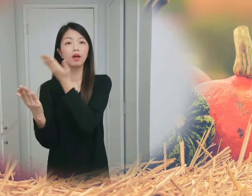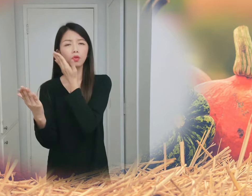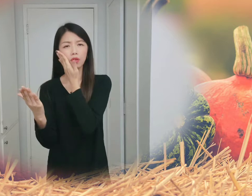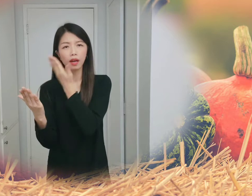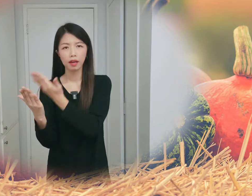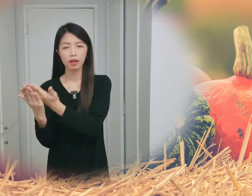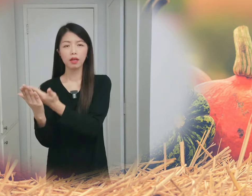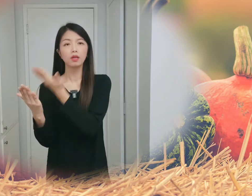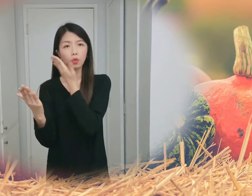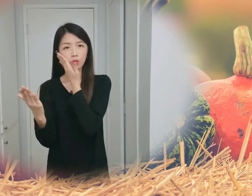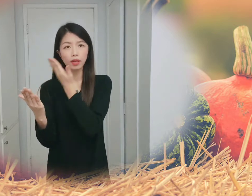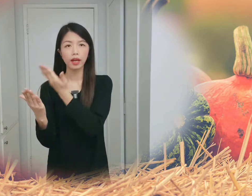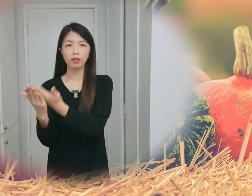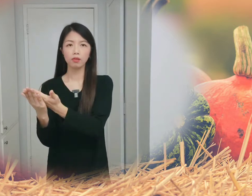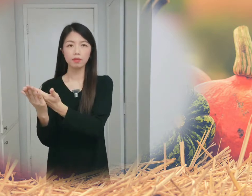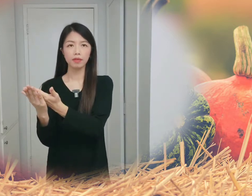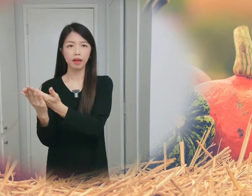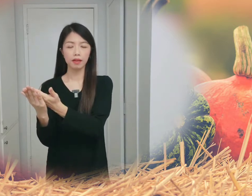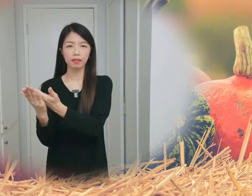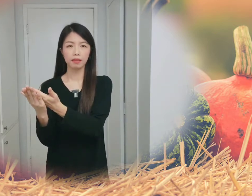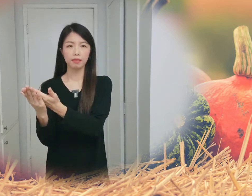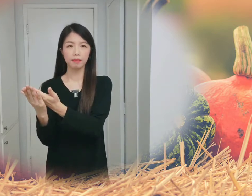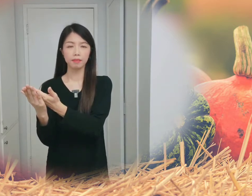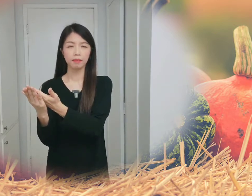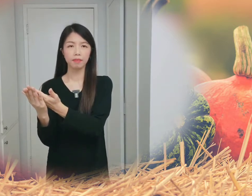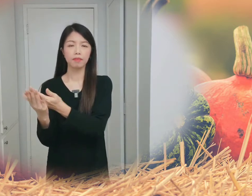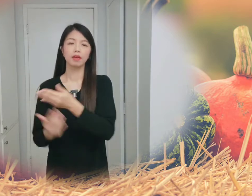돼요. 귀하다, 소중하다 이런 뜻입니다.